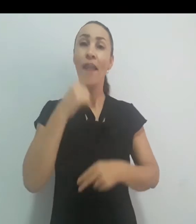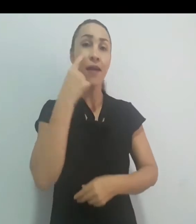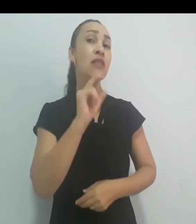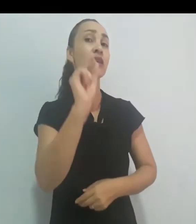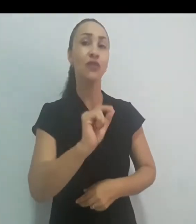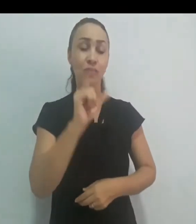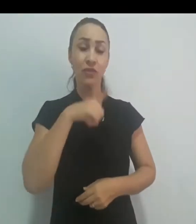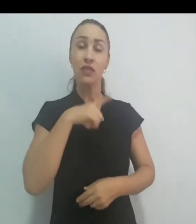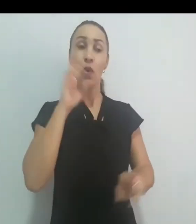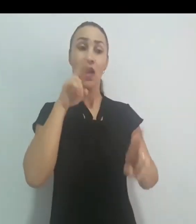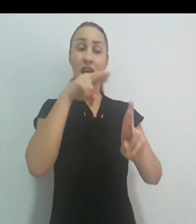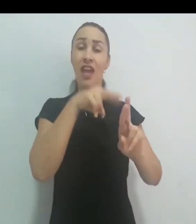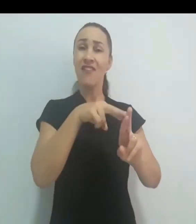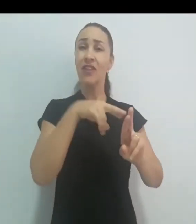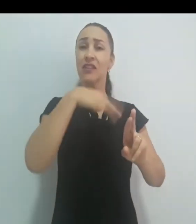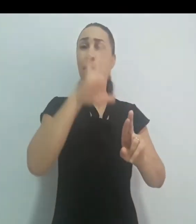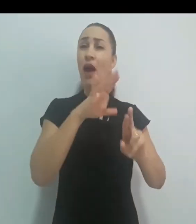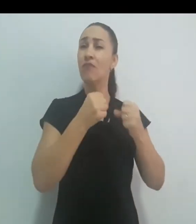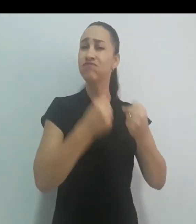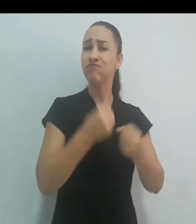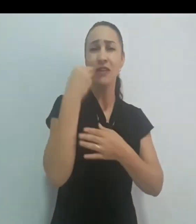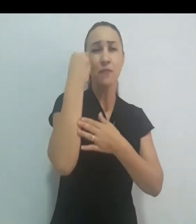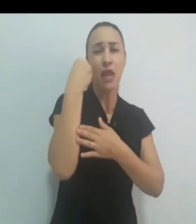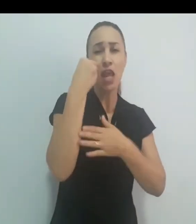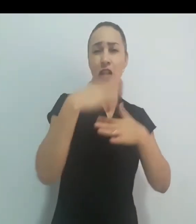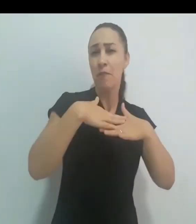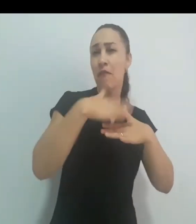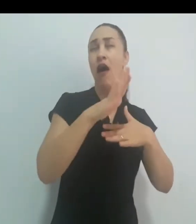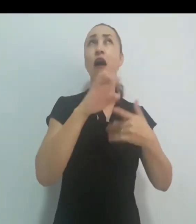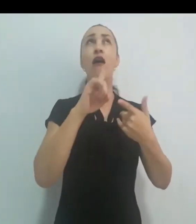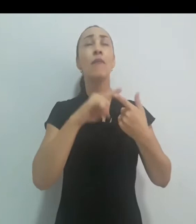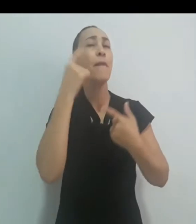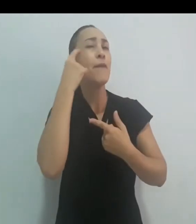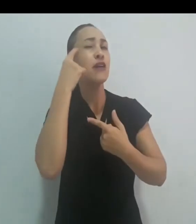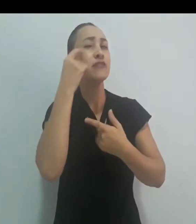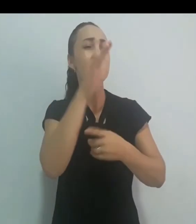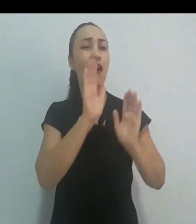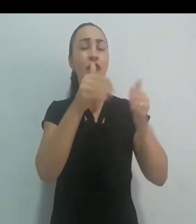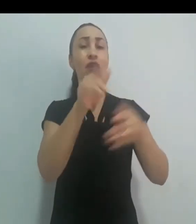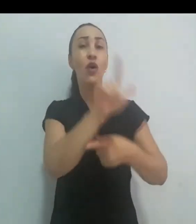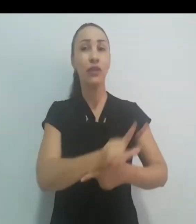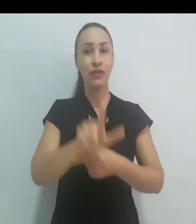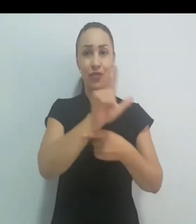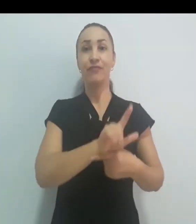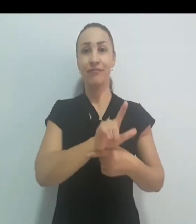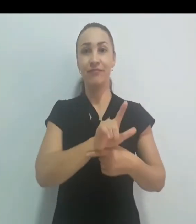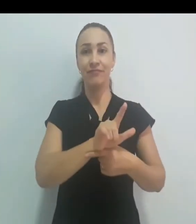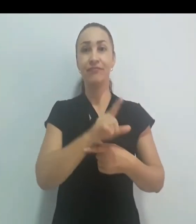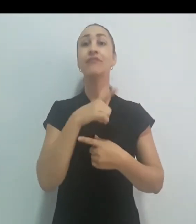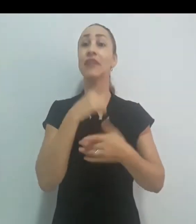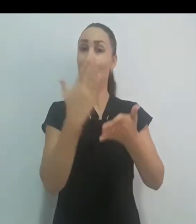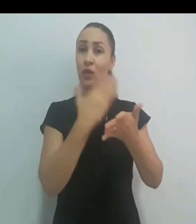uma referência que seja mais antiga, que tenha mais experiência, né, para pensar essa literatura, é